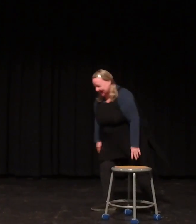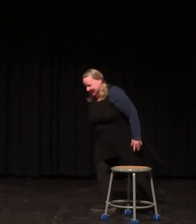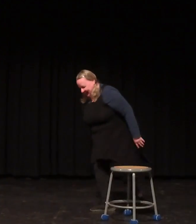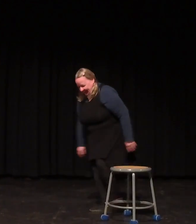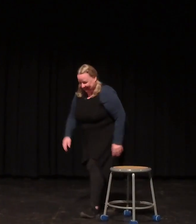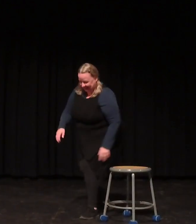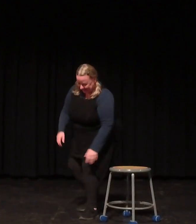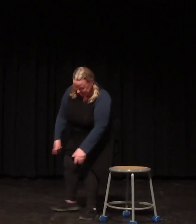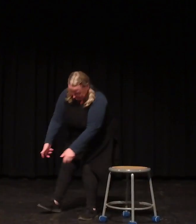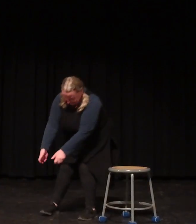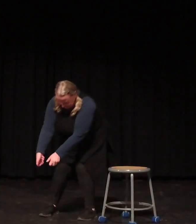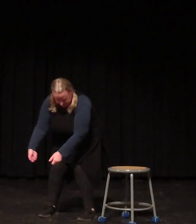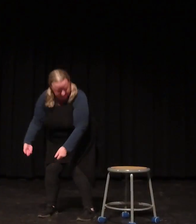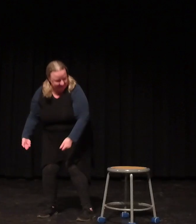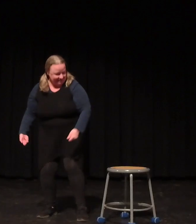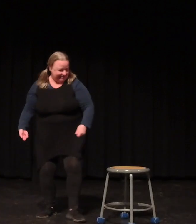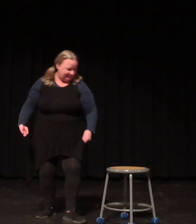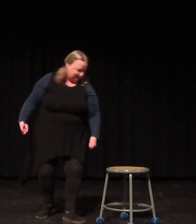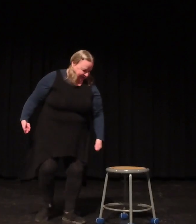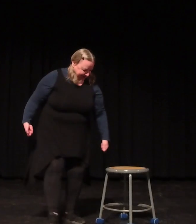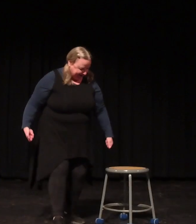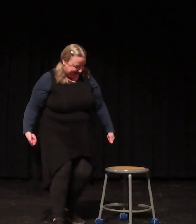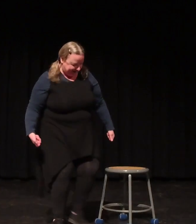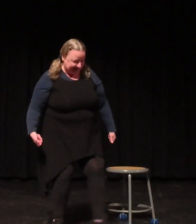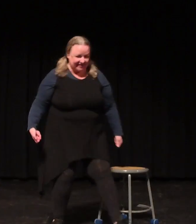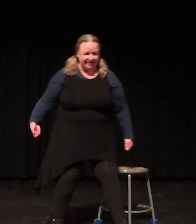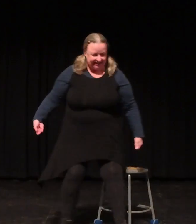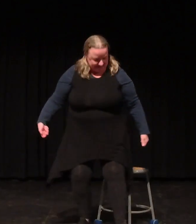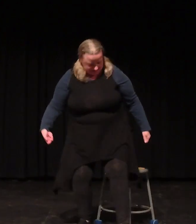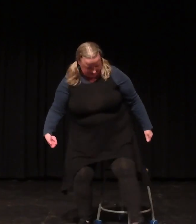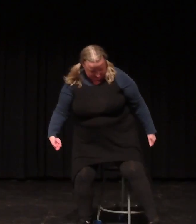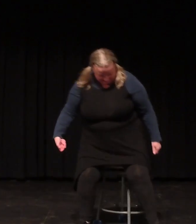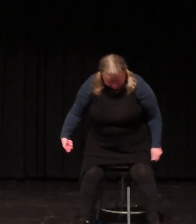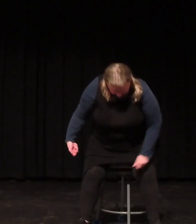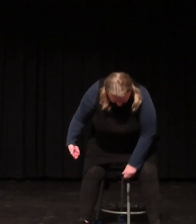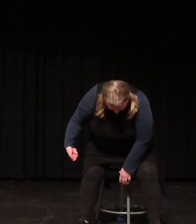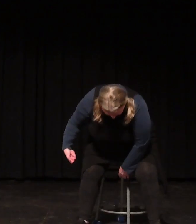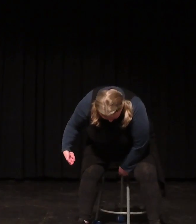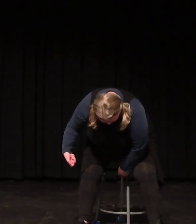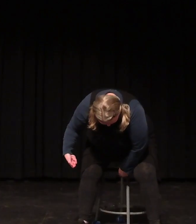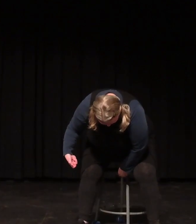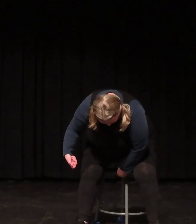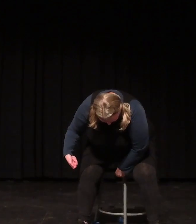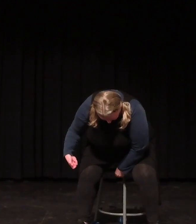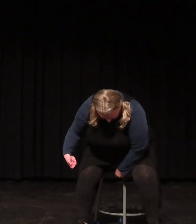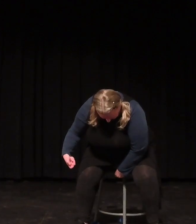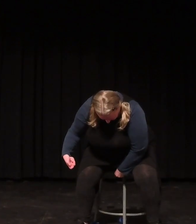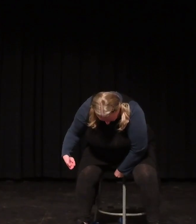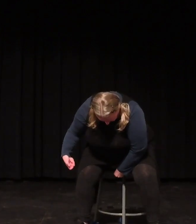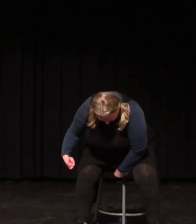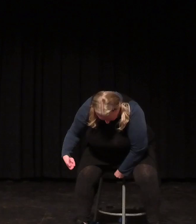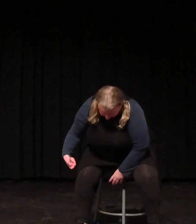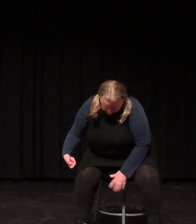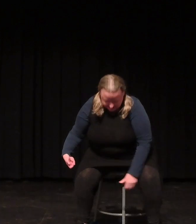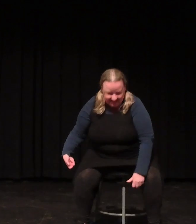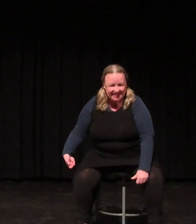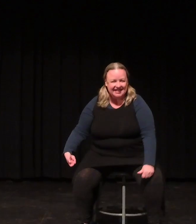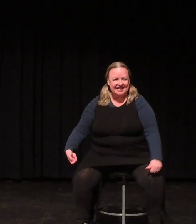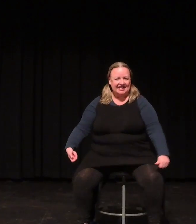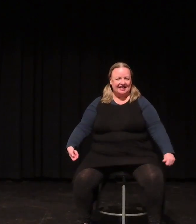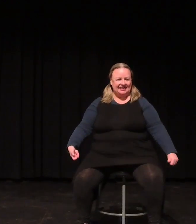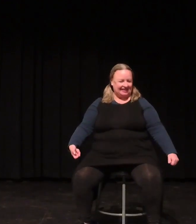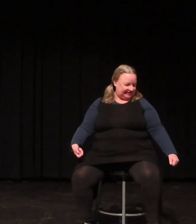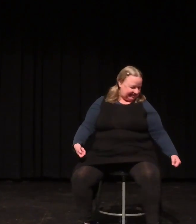Hey, c'est pesant, ça, hein? OK, bon. On va m'installer ici.